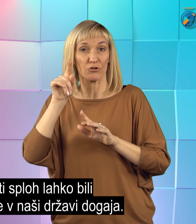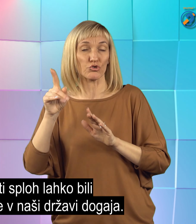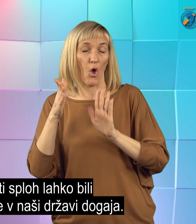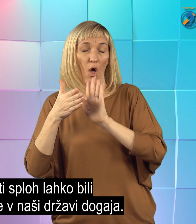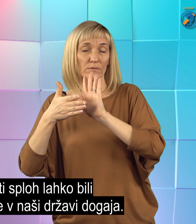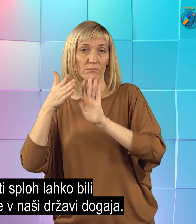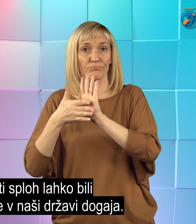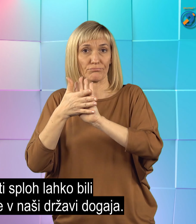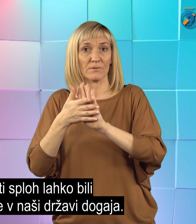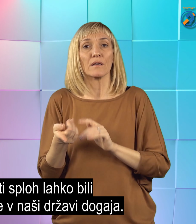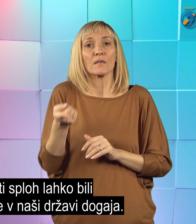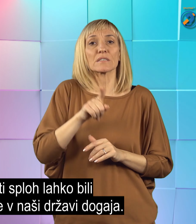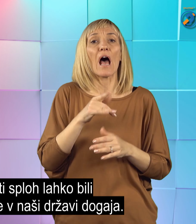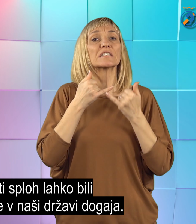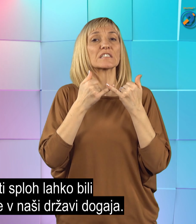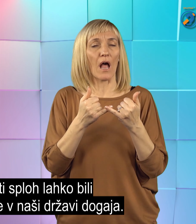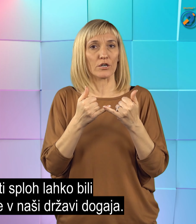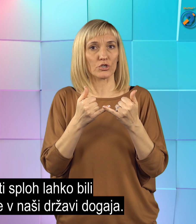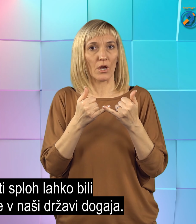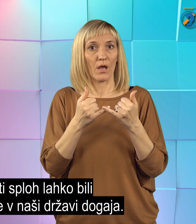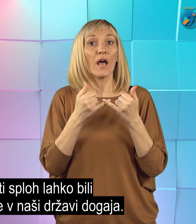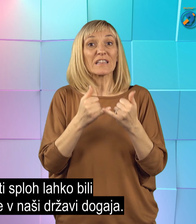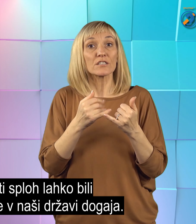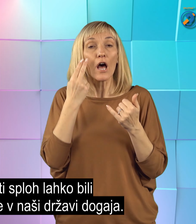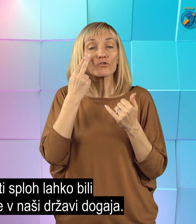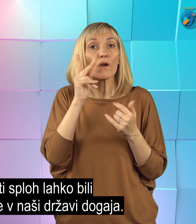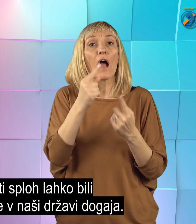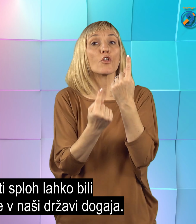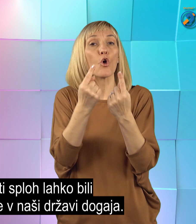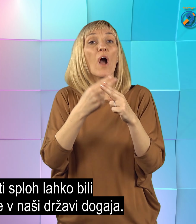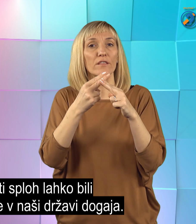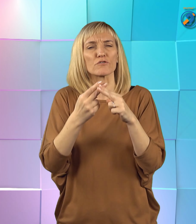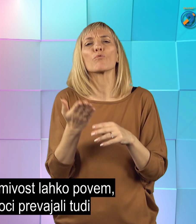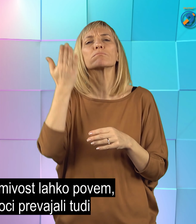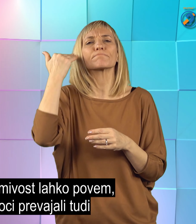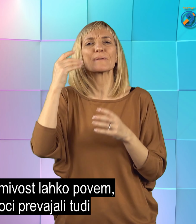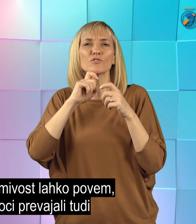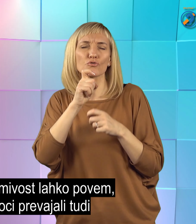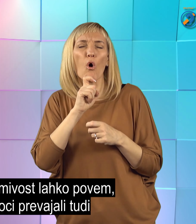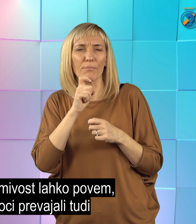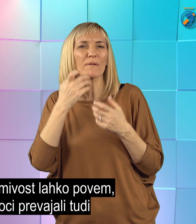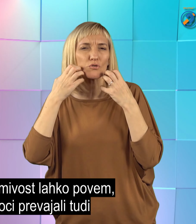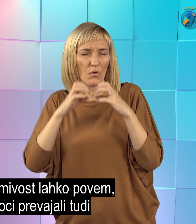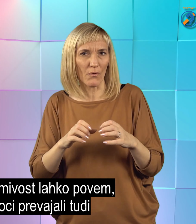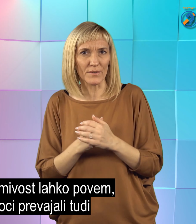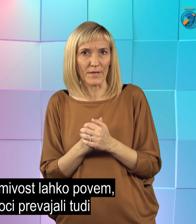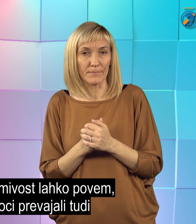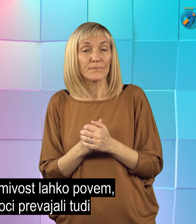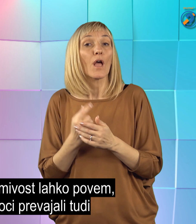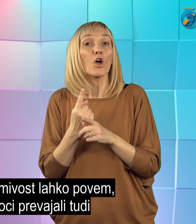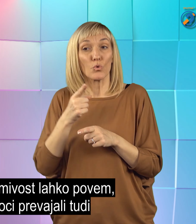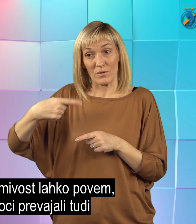bili sploh obveščeni, kaj se v naši državi dogaja. Morda kot zanimivost lahko povem, da so ti